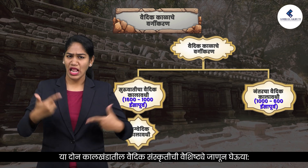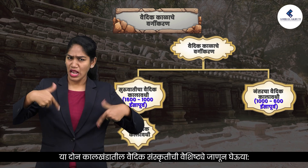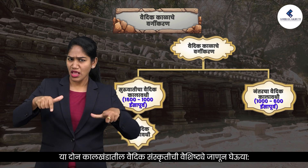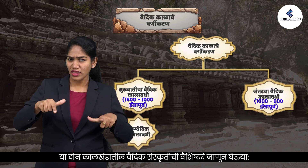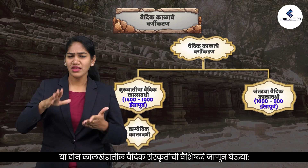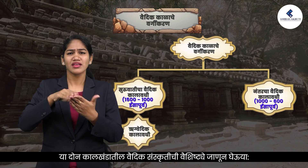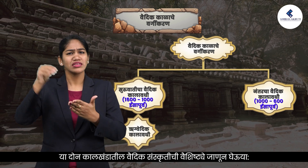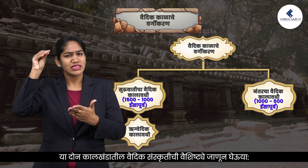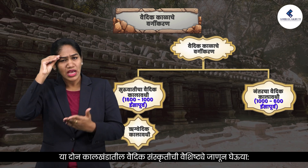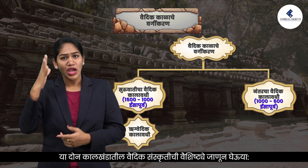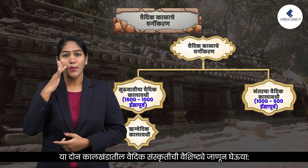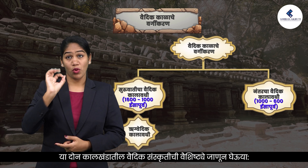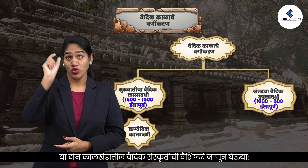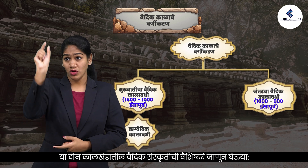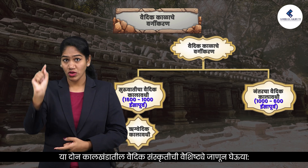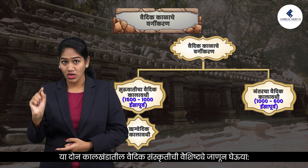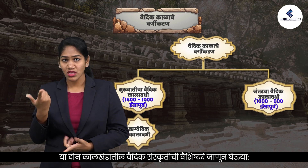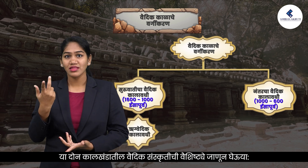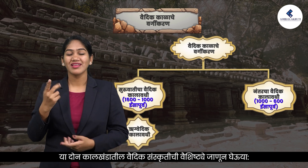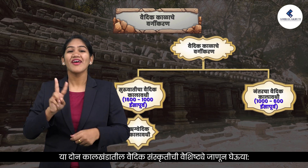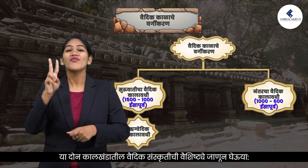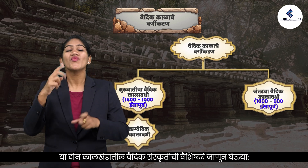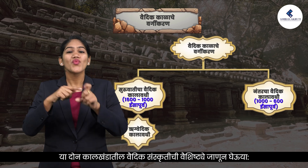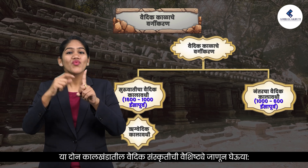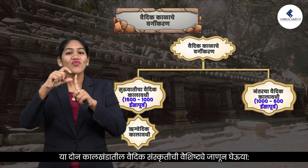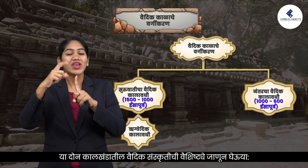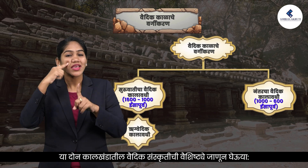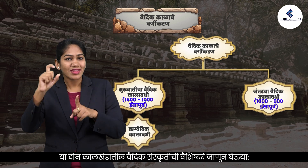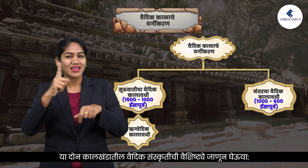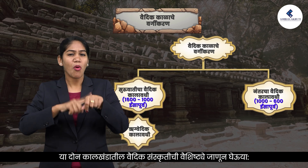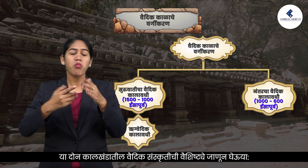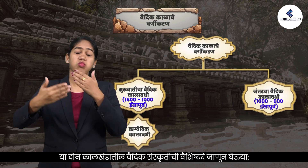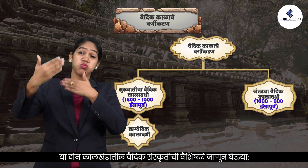या दोन कालखंडातील वैदिक संस्कृतीची वैशिष्ट्ये जाणून घेऊया.